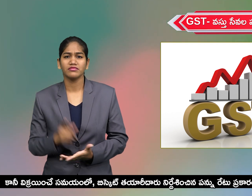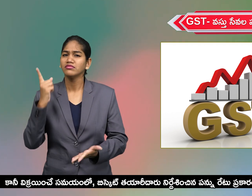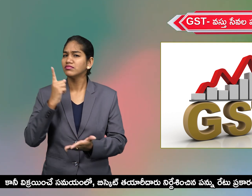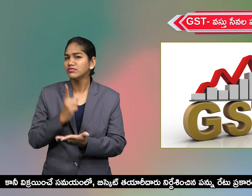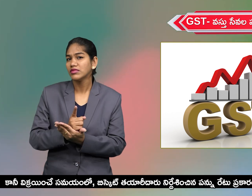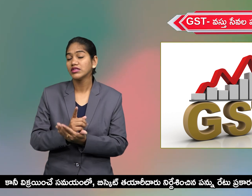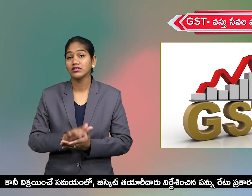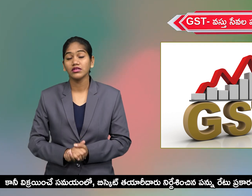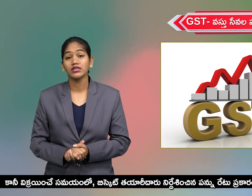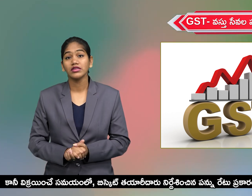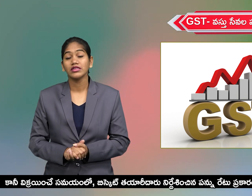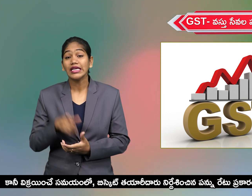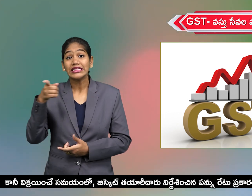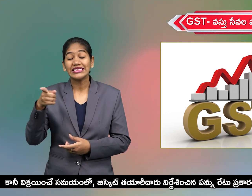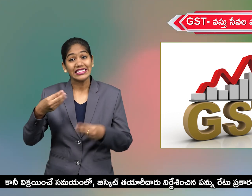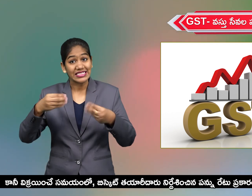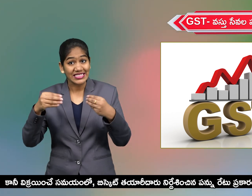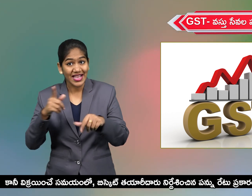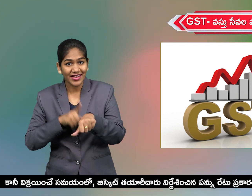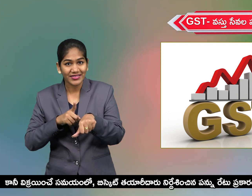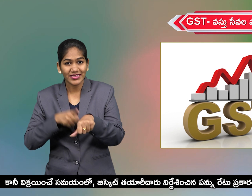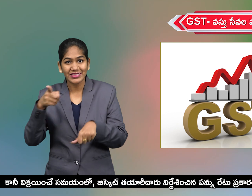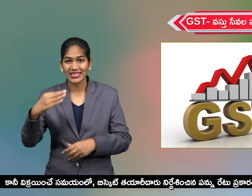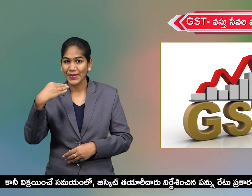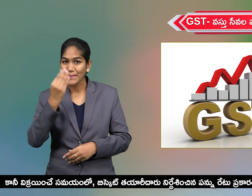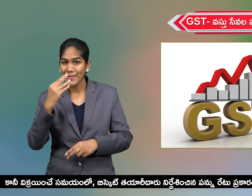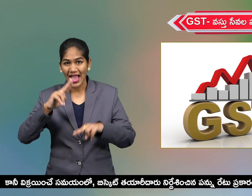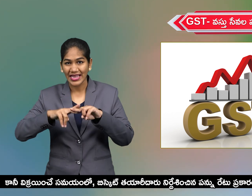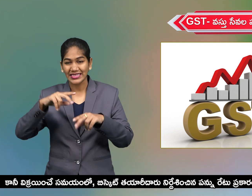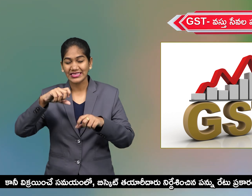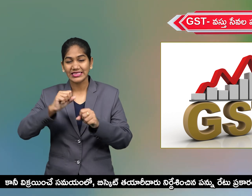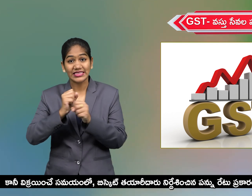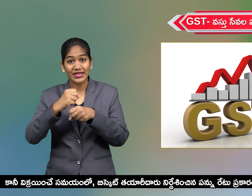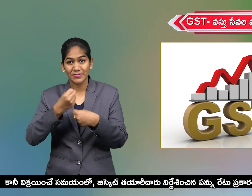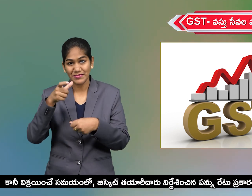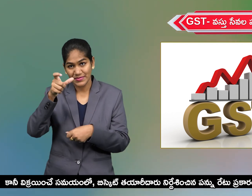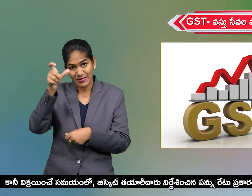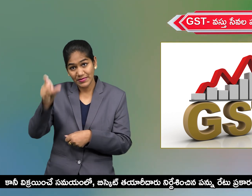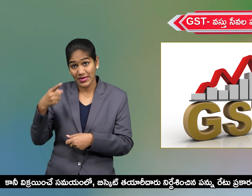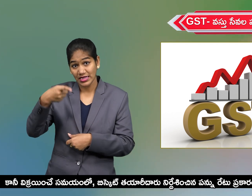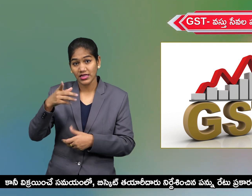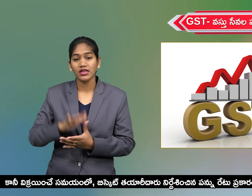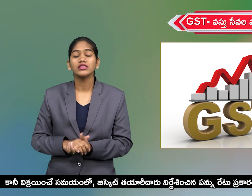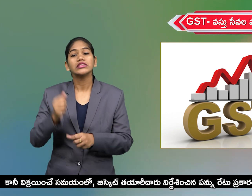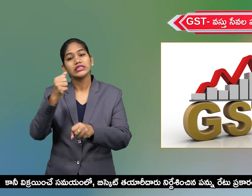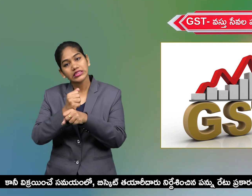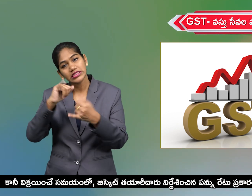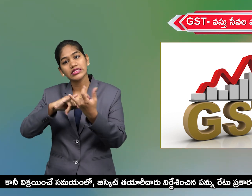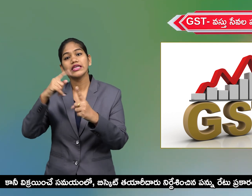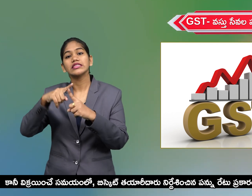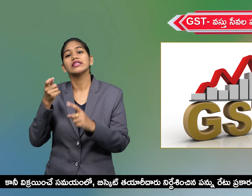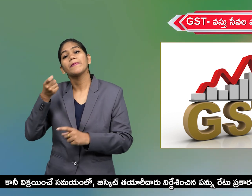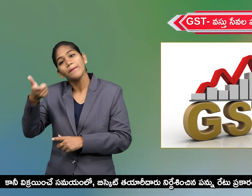కానీ విక్రయించే సమయంలో బిస్కెట్ తయారీదారు నిర్దేశించిన పన్ను రేటు ప్రకారం జీఎస్టీని వసూలు